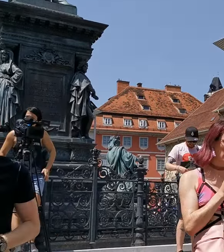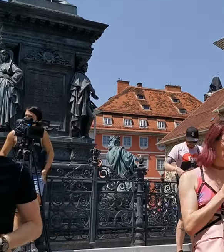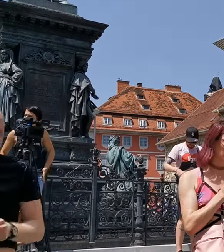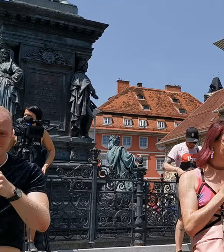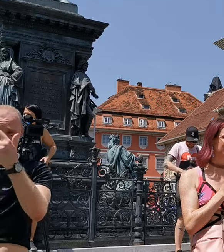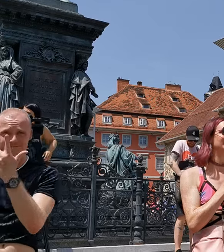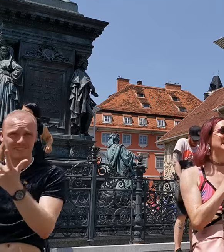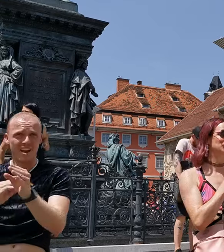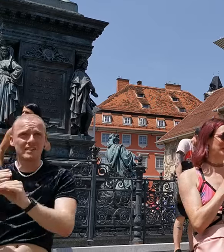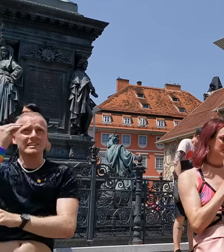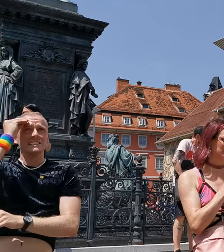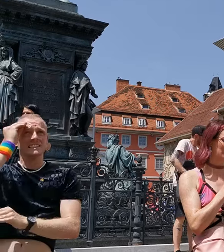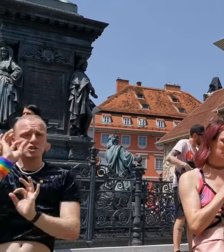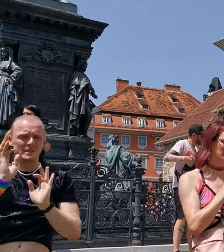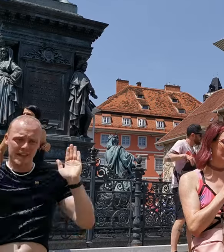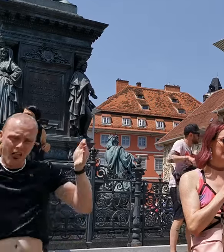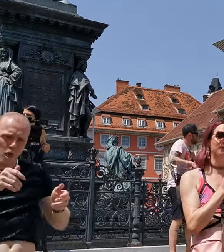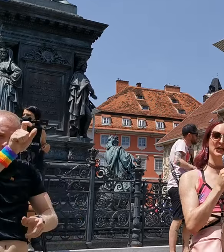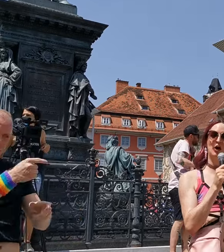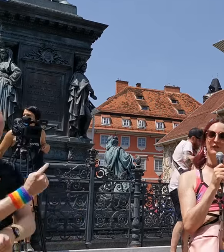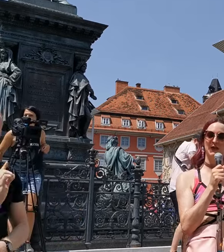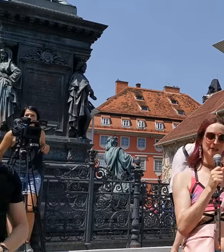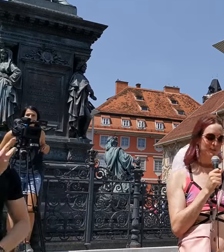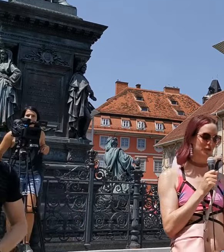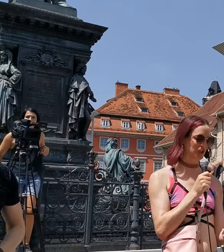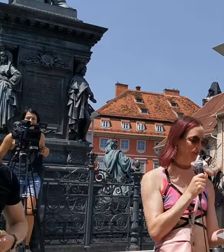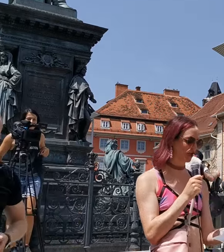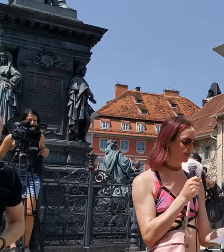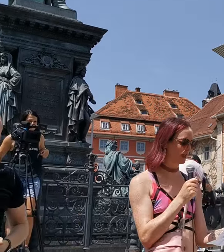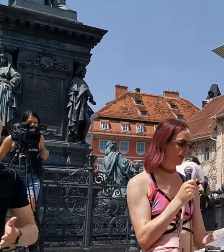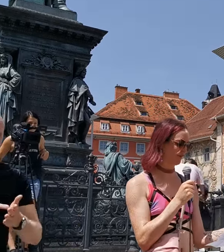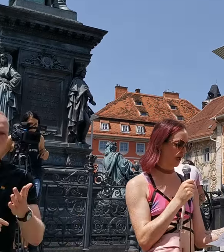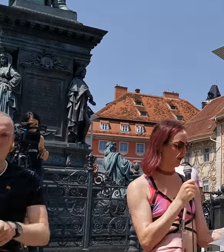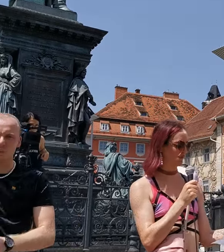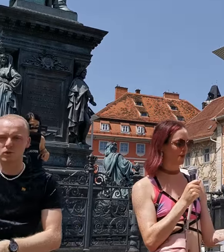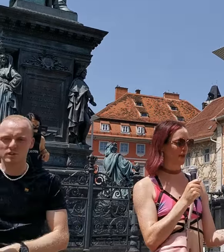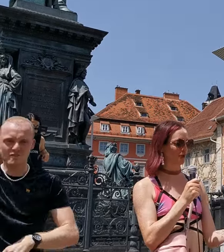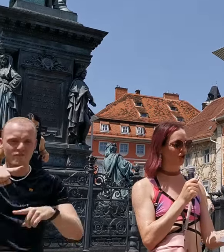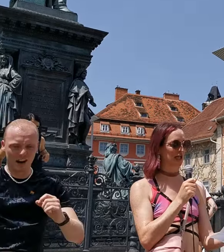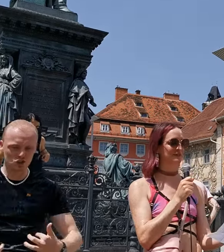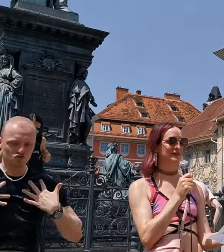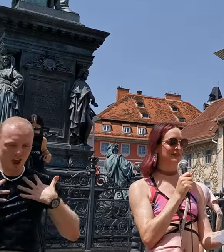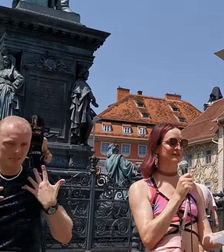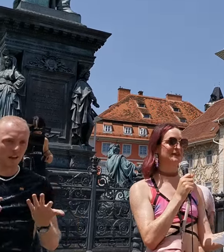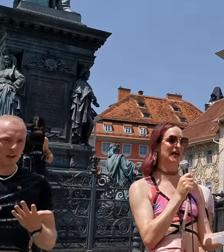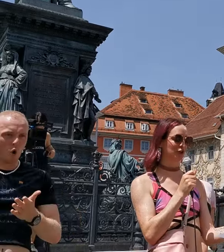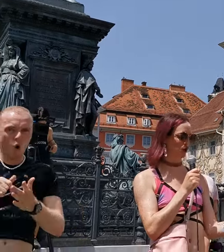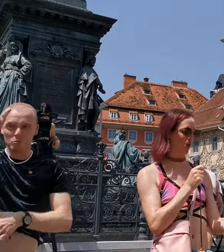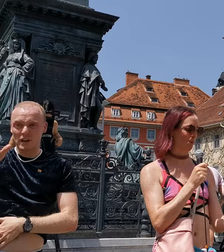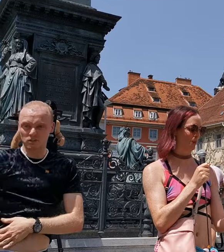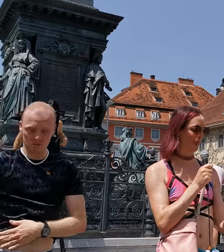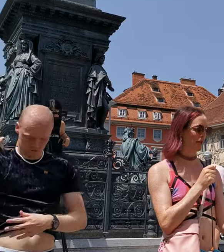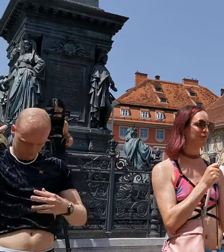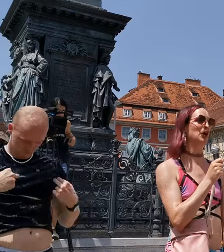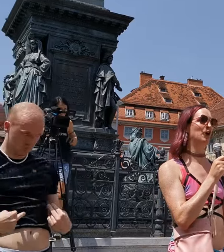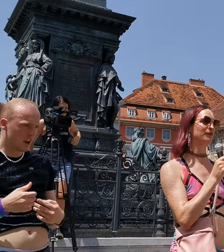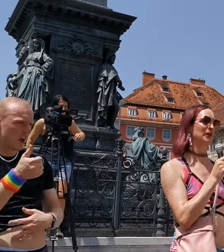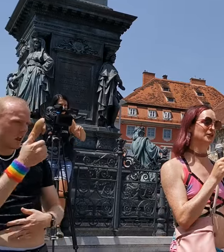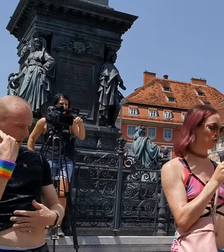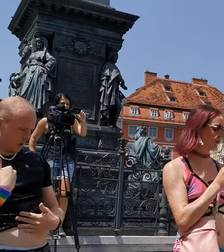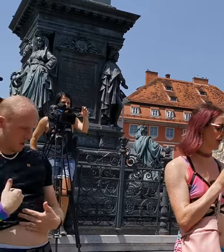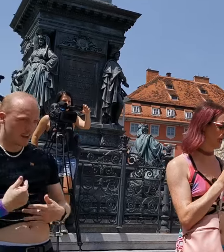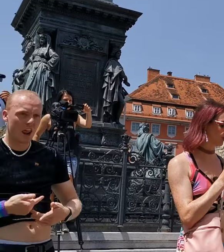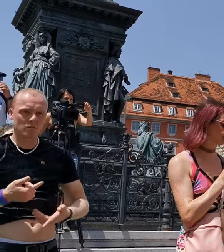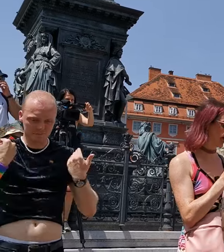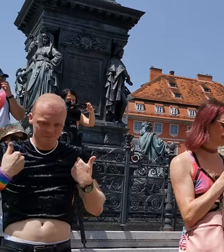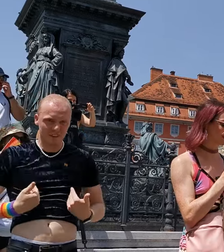dieser Erfahrungen sind transspezifisch. Wie oft werde ich misgendert? Wie oft wird meine Geschlechtsidentität angenommen? Wie oft